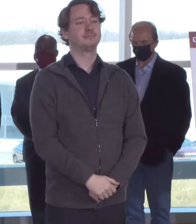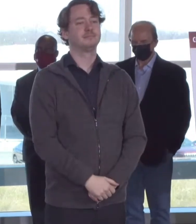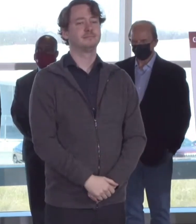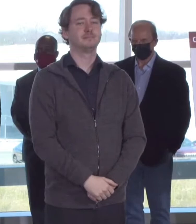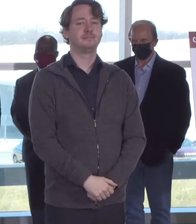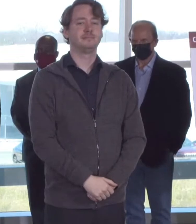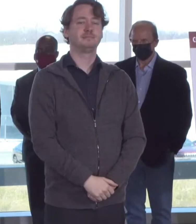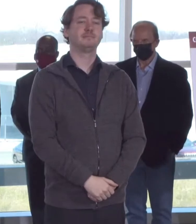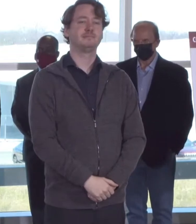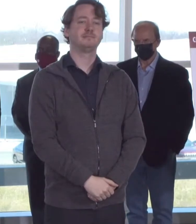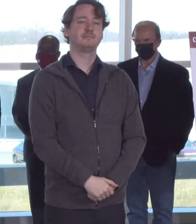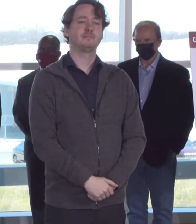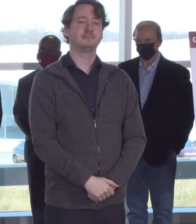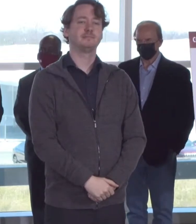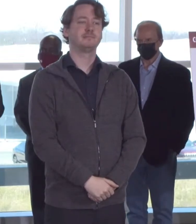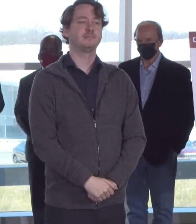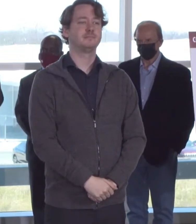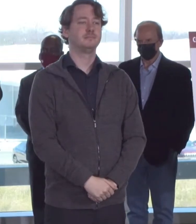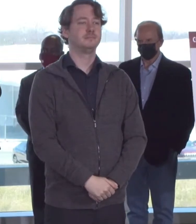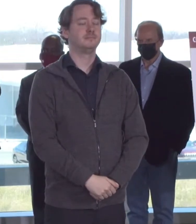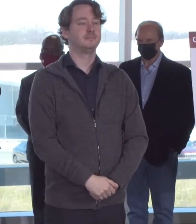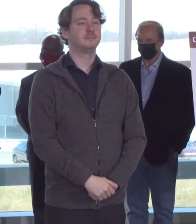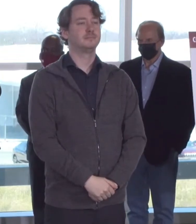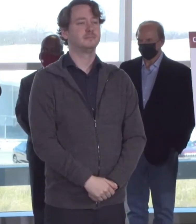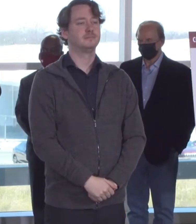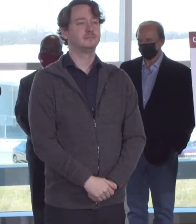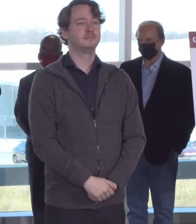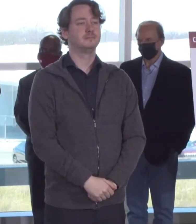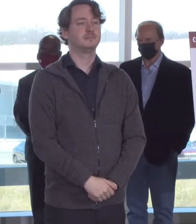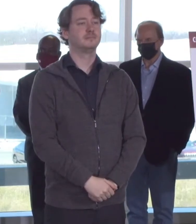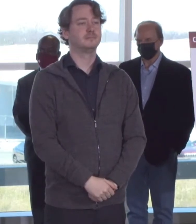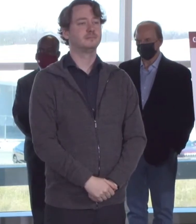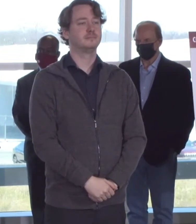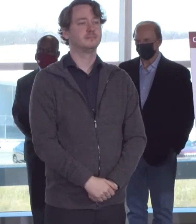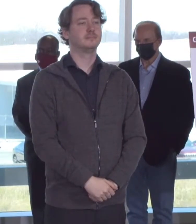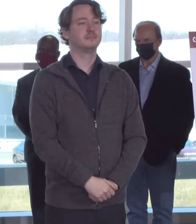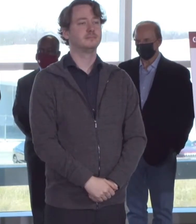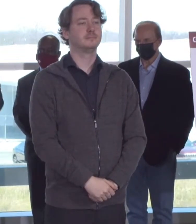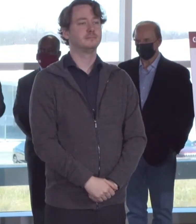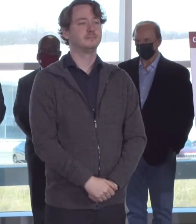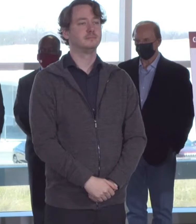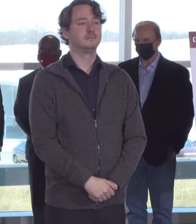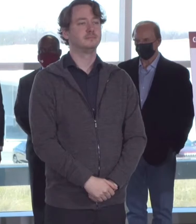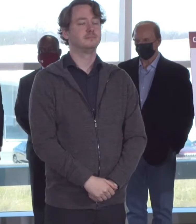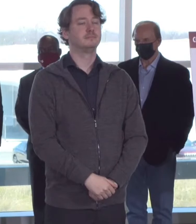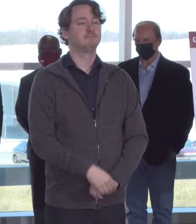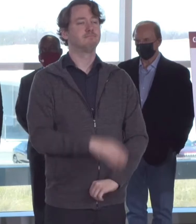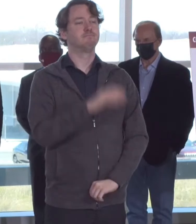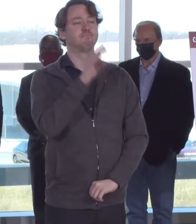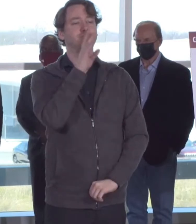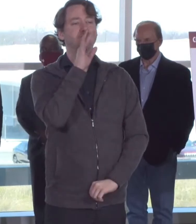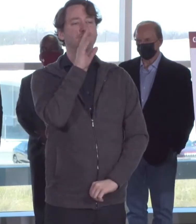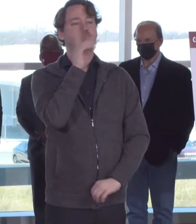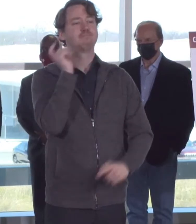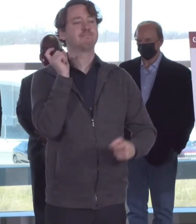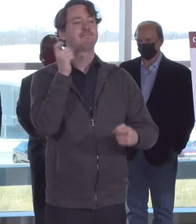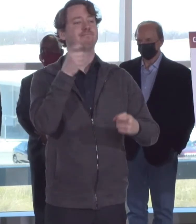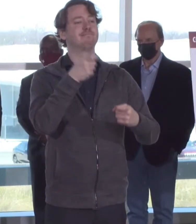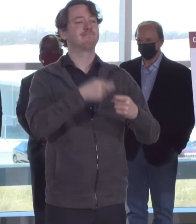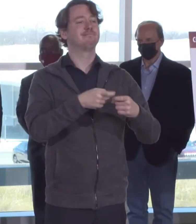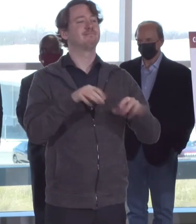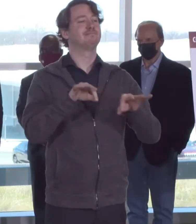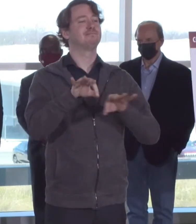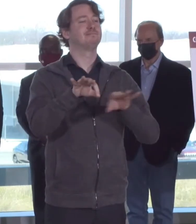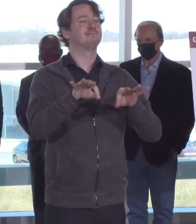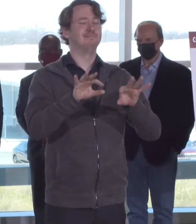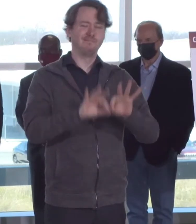Aumenta la evidencia en estudios con las parejas que quieren concebir un bebé que